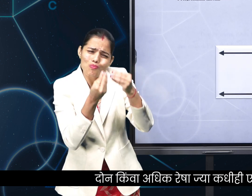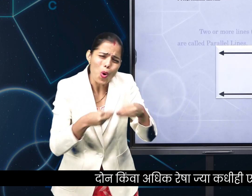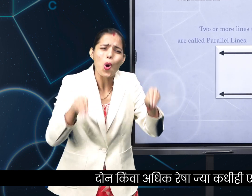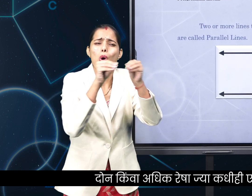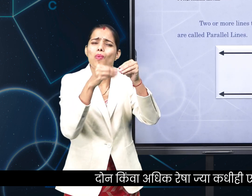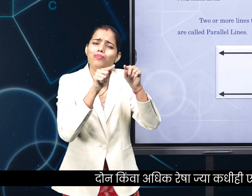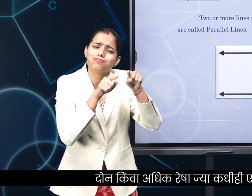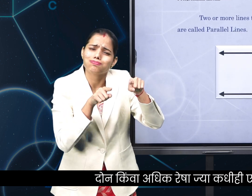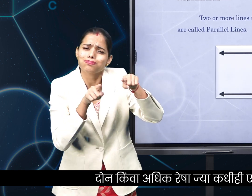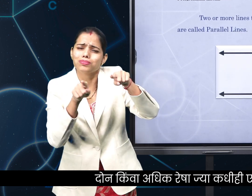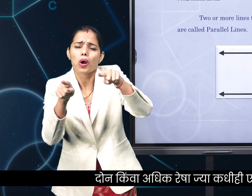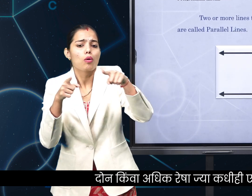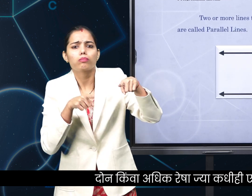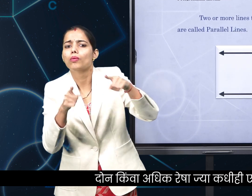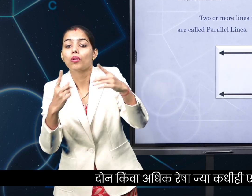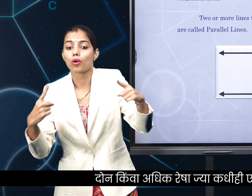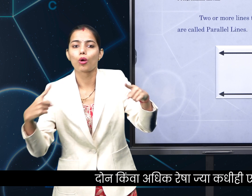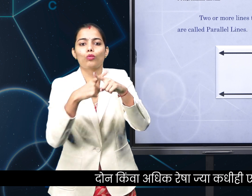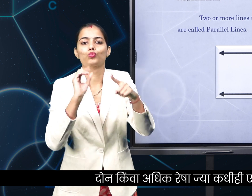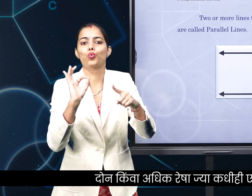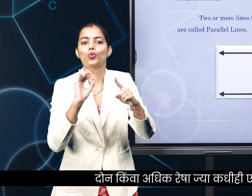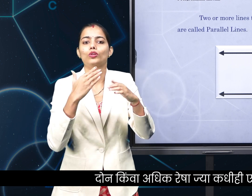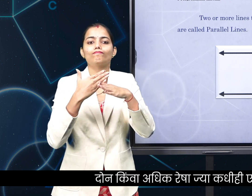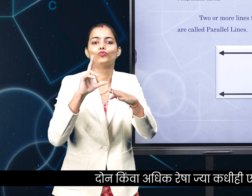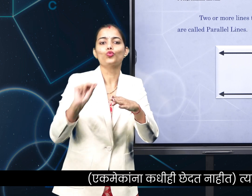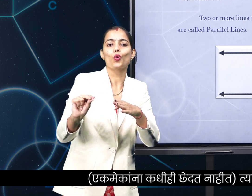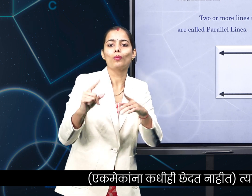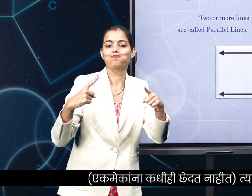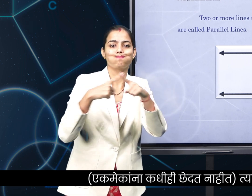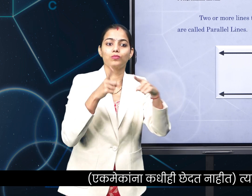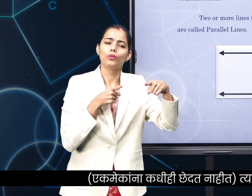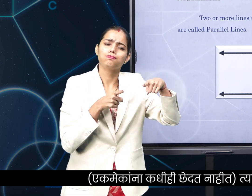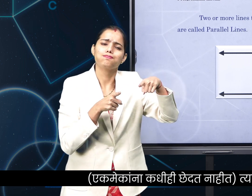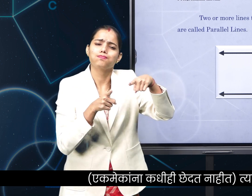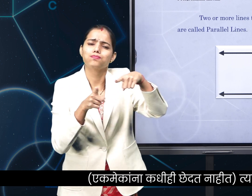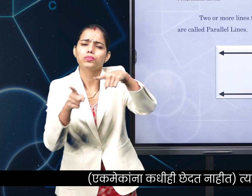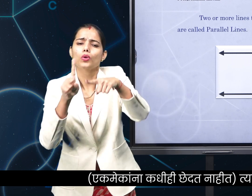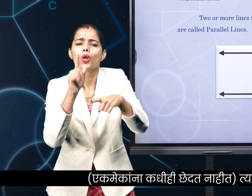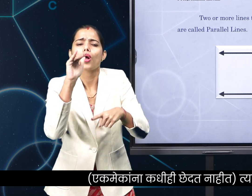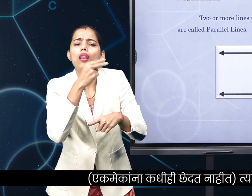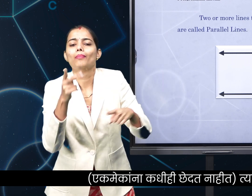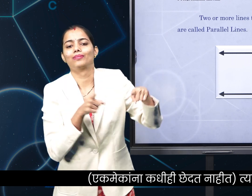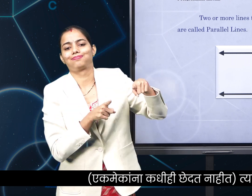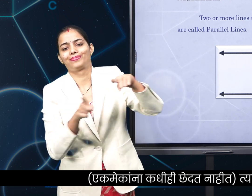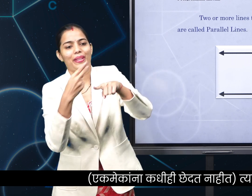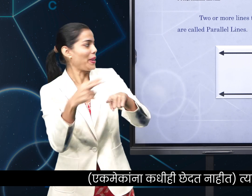दोन किंवा अधिक रेषा ज्या कधीही एकमेकांना छेदत नाहीत, एकमेकांना कधीही छेदत नाहीत, त्यांना समांतर रेषा